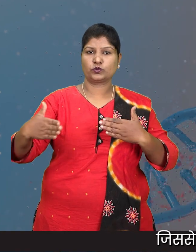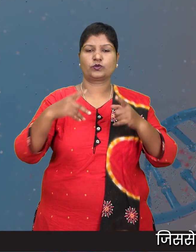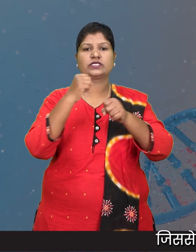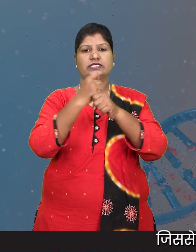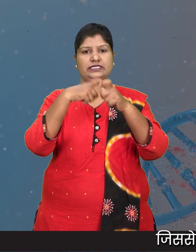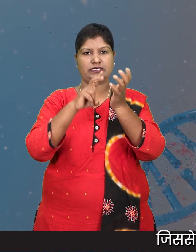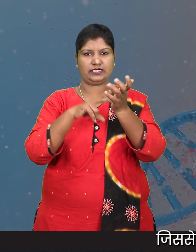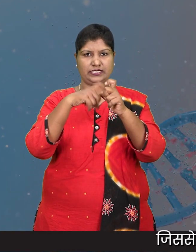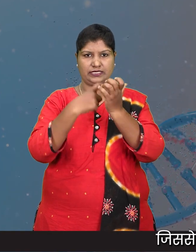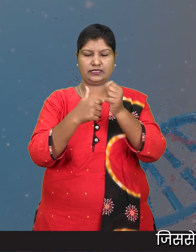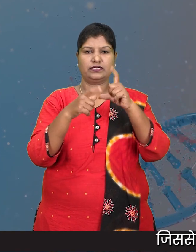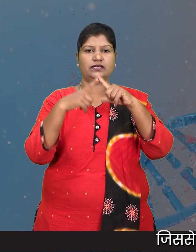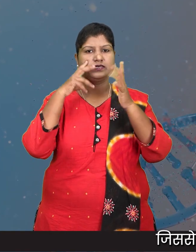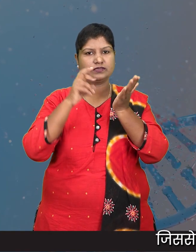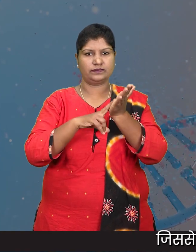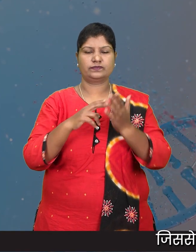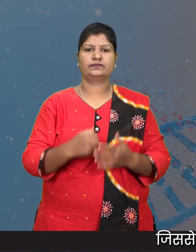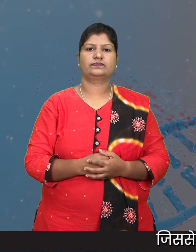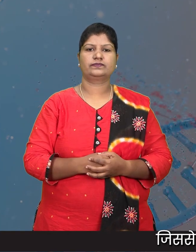के भीतर और बाहर